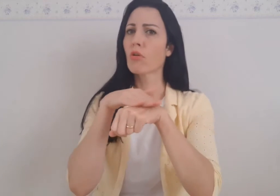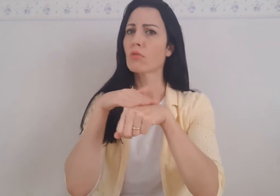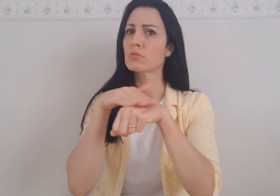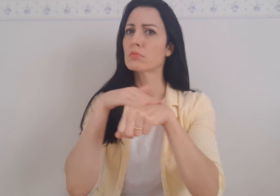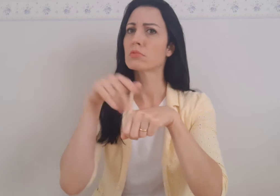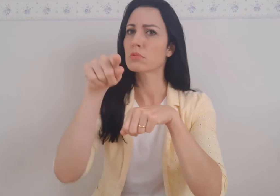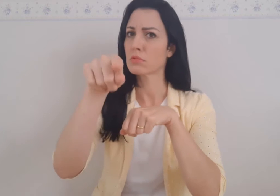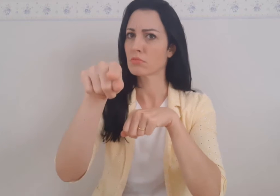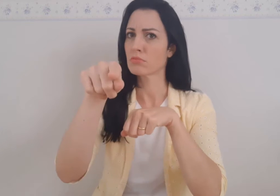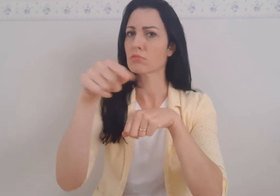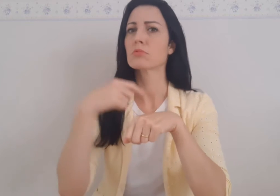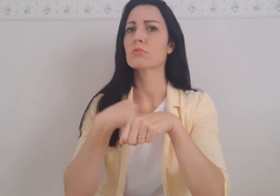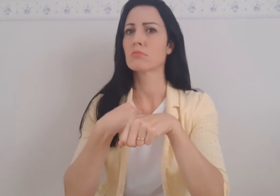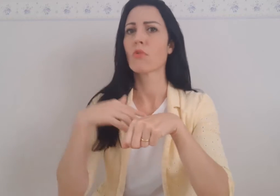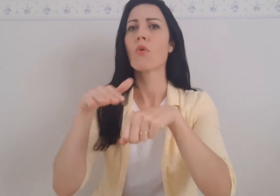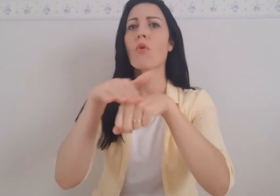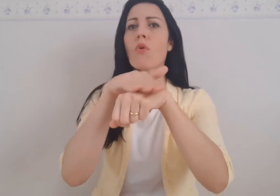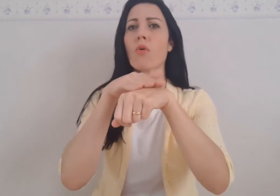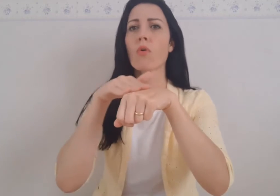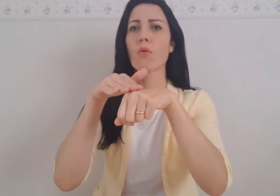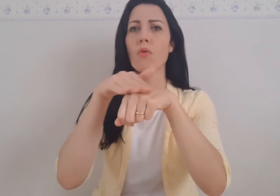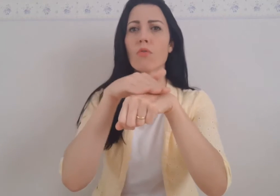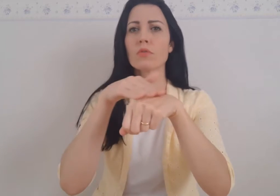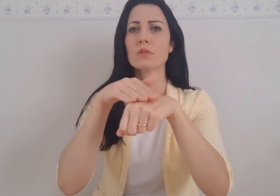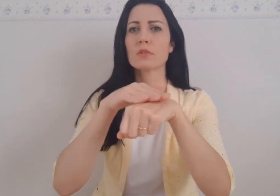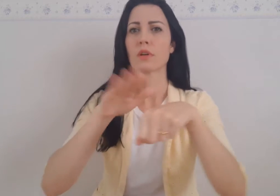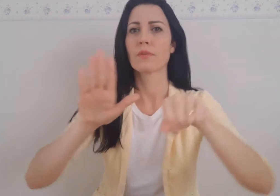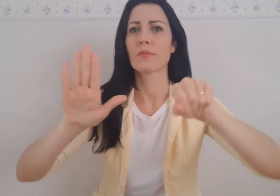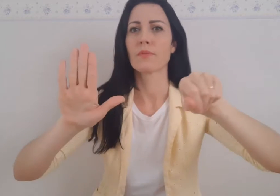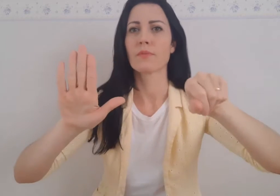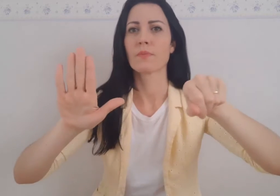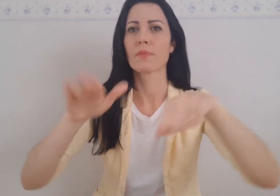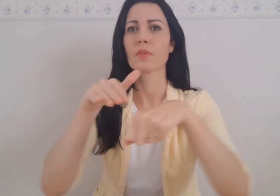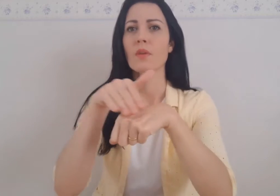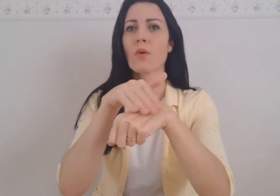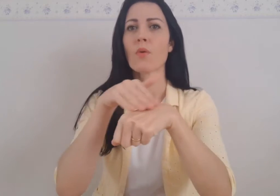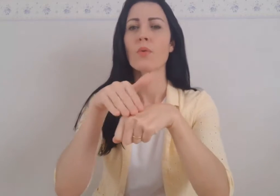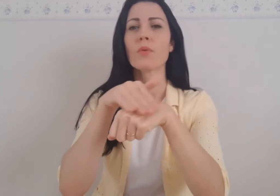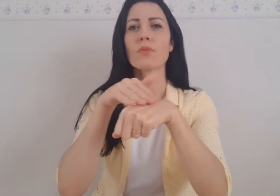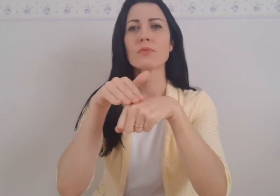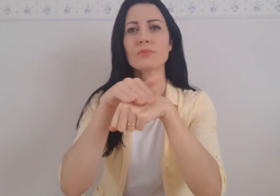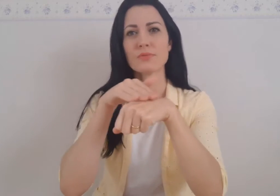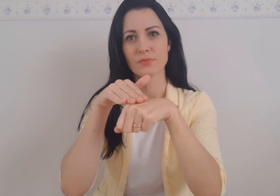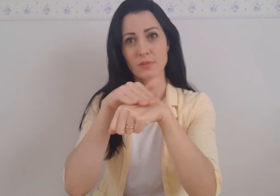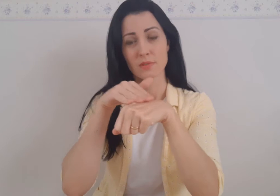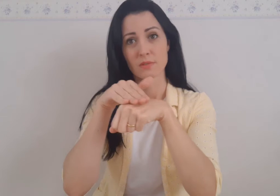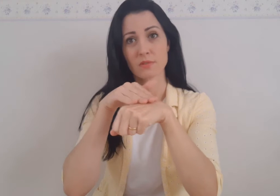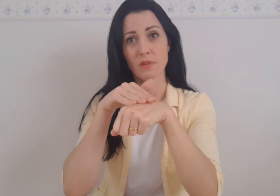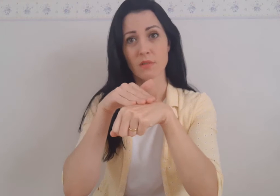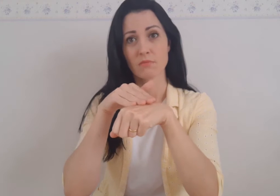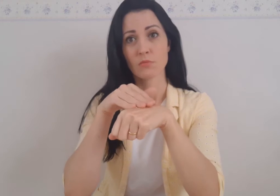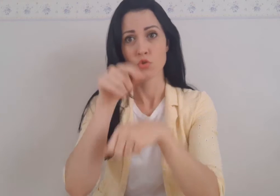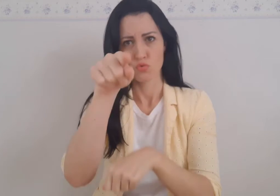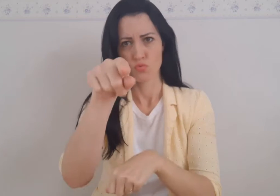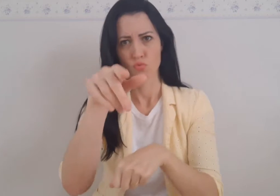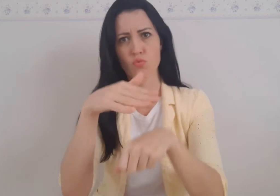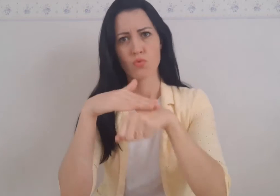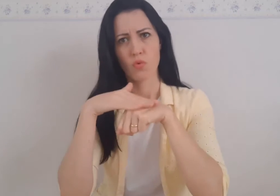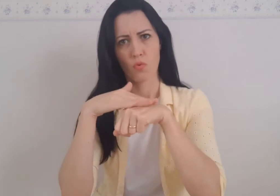Eu converso com você. Eu converso. Esse é o verbo conversar.